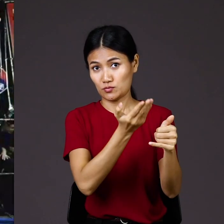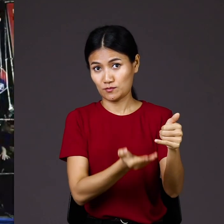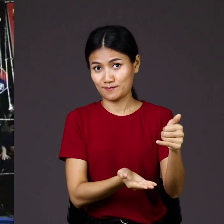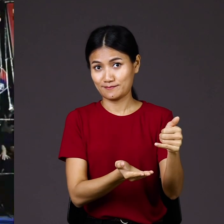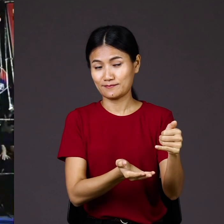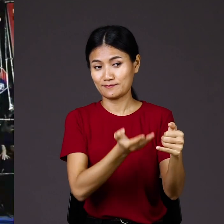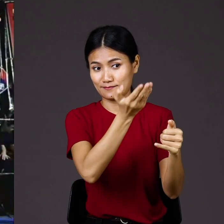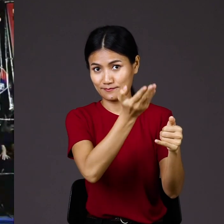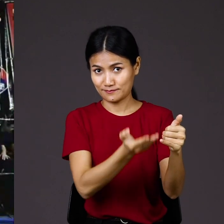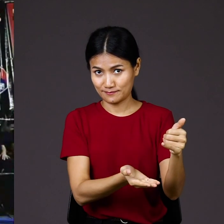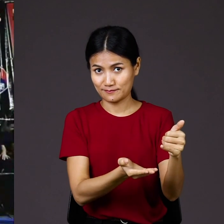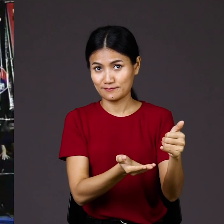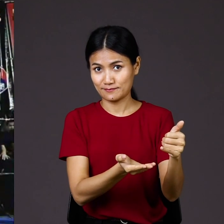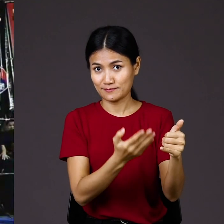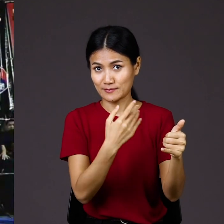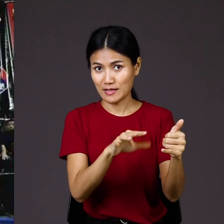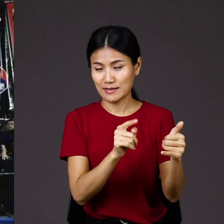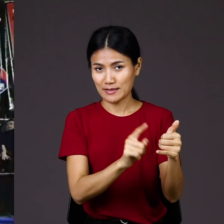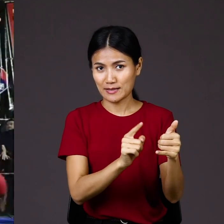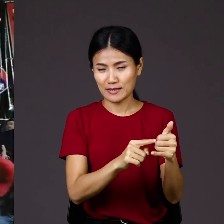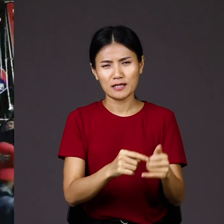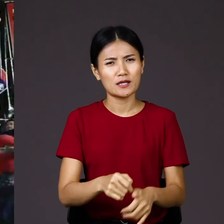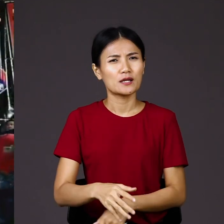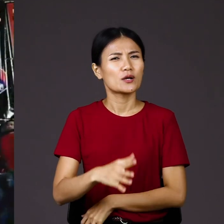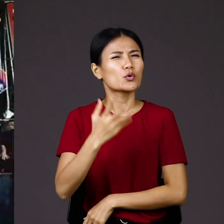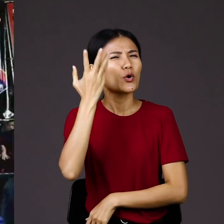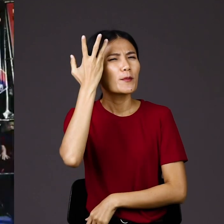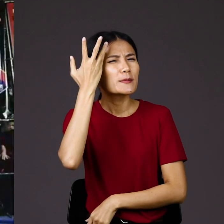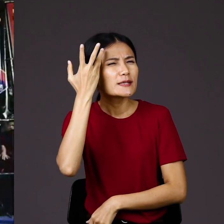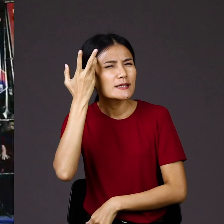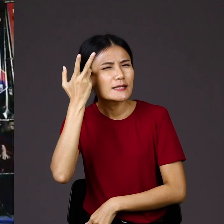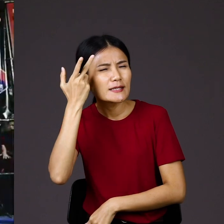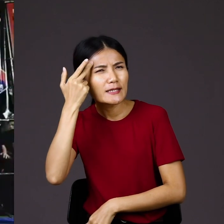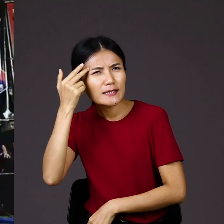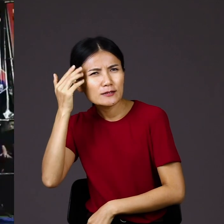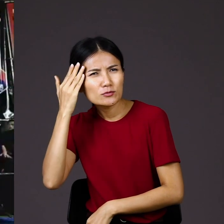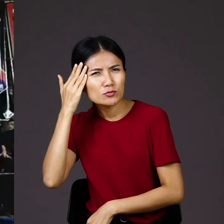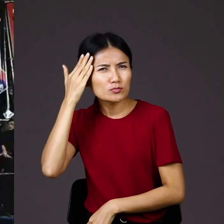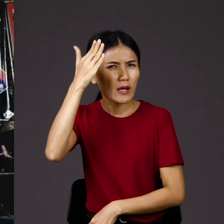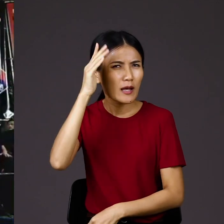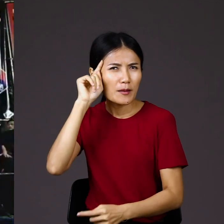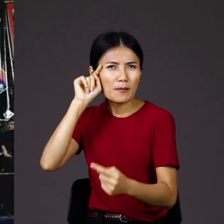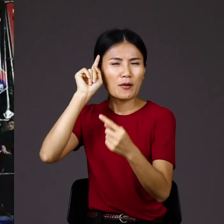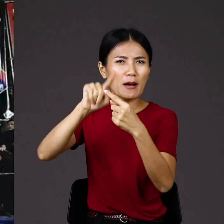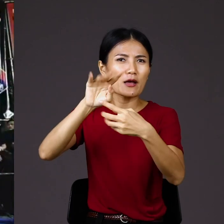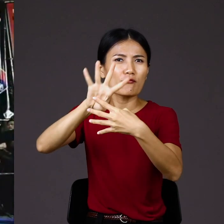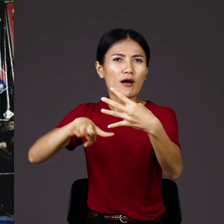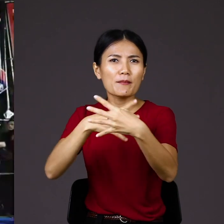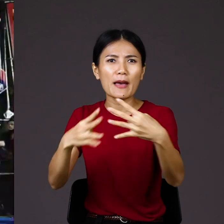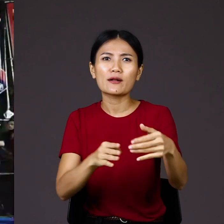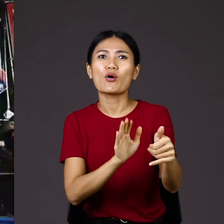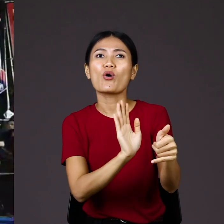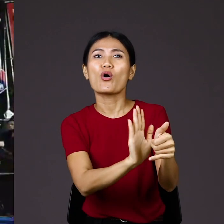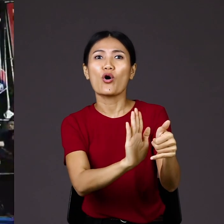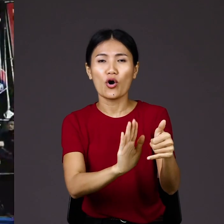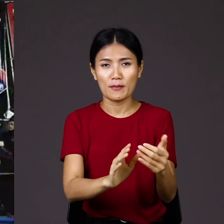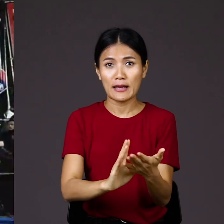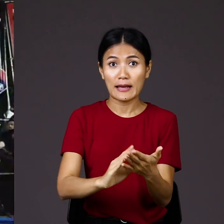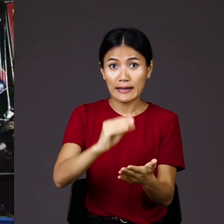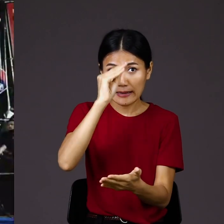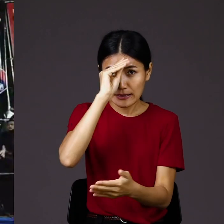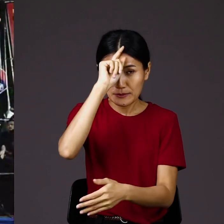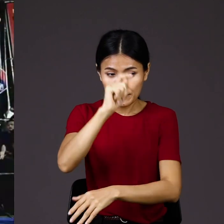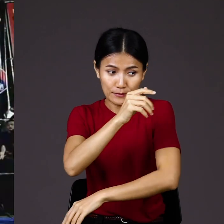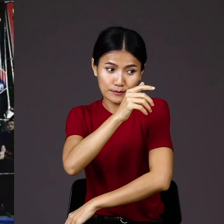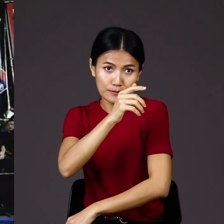ไม่เพียงคุณสมบัติเรื่องนี้เท่านั้นครับยังมีเรื่องของวิสัยทัศน์การบริหารเขาเรีย